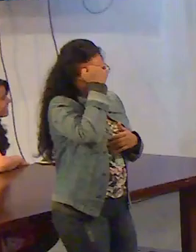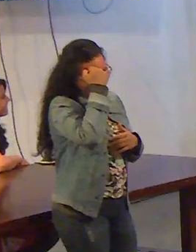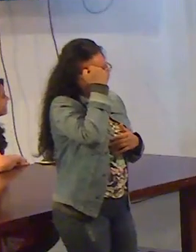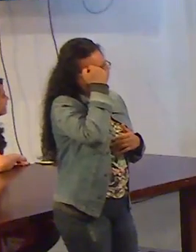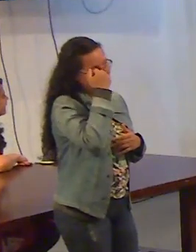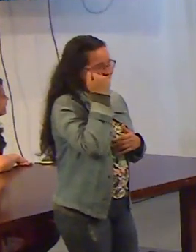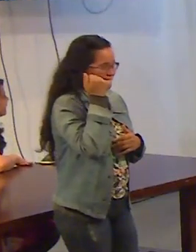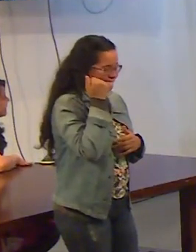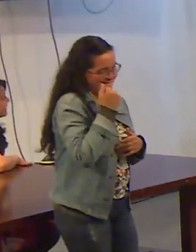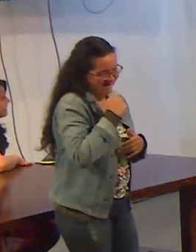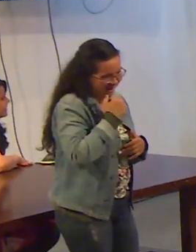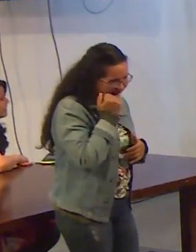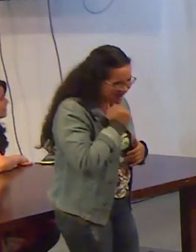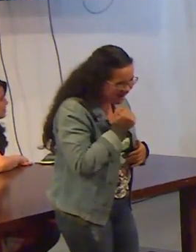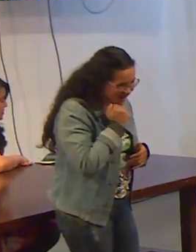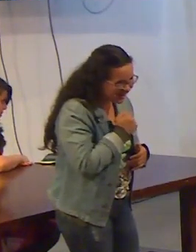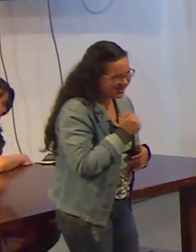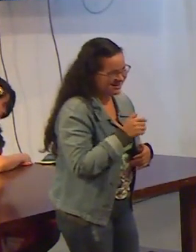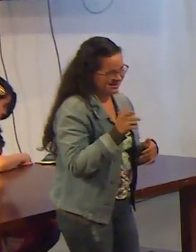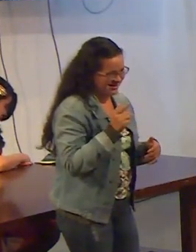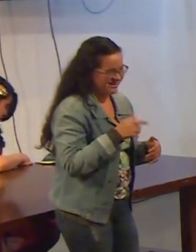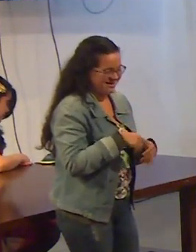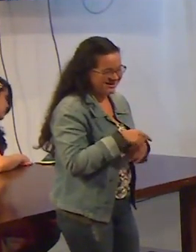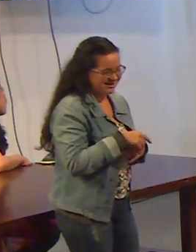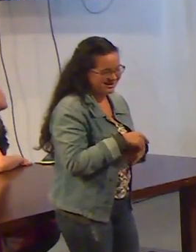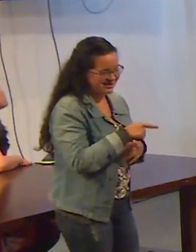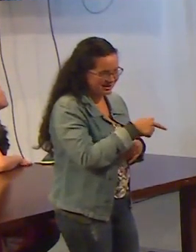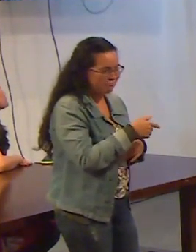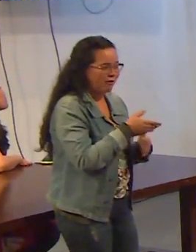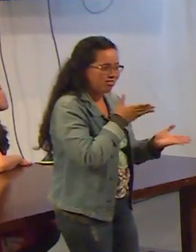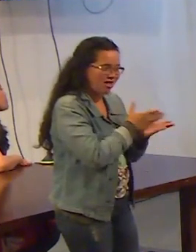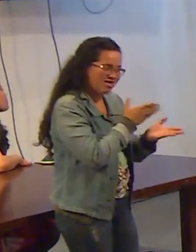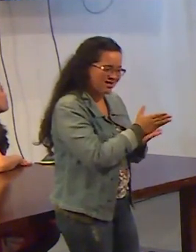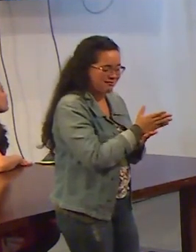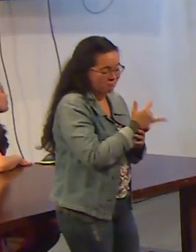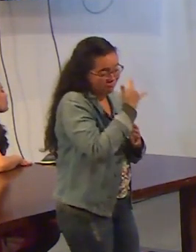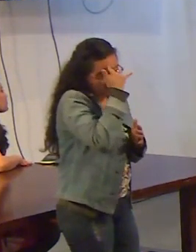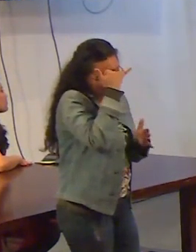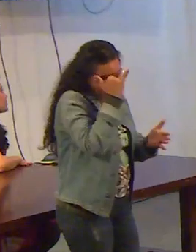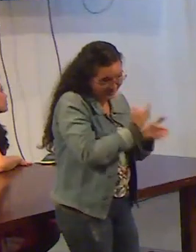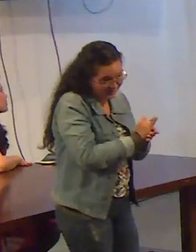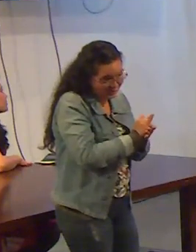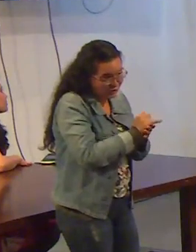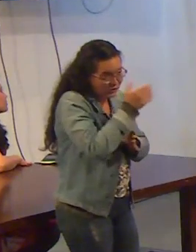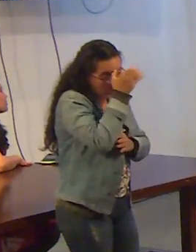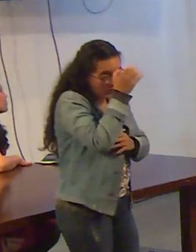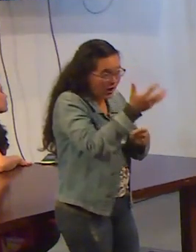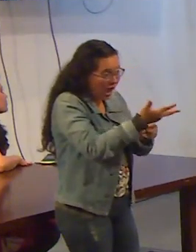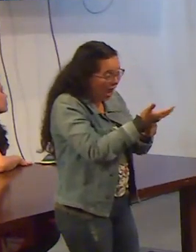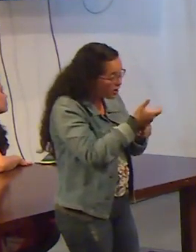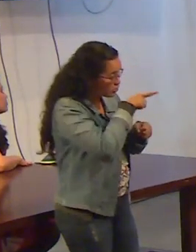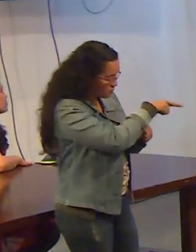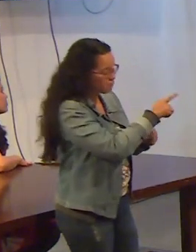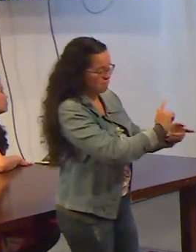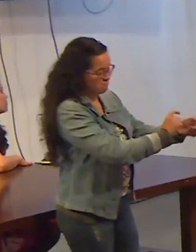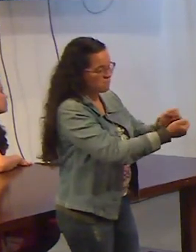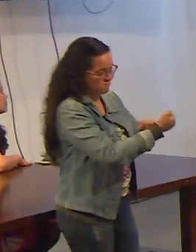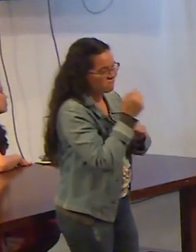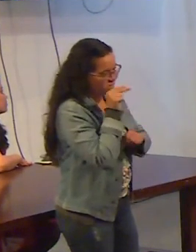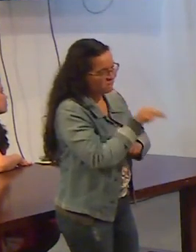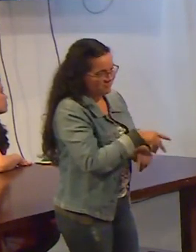tan regallona, pero creo que la concepción del arte en ustedes cambió.